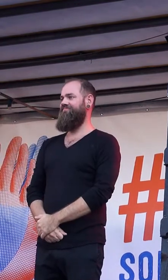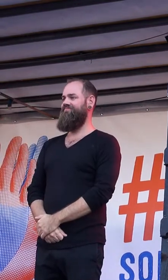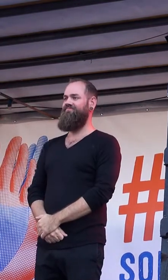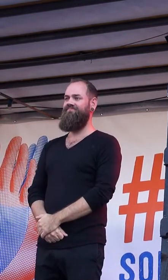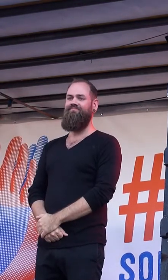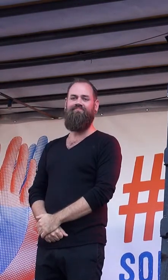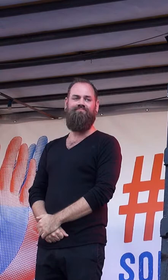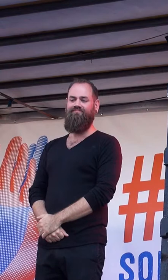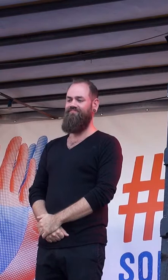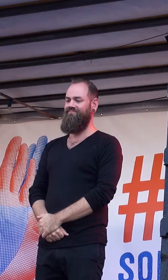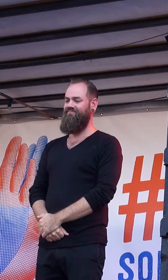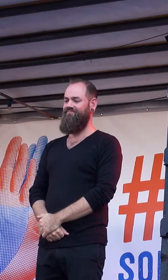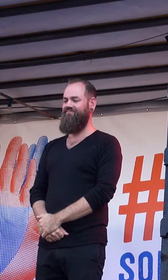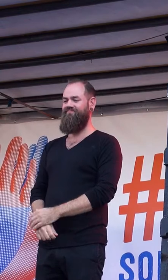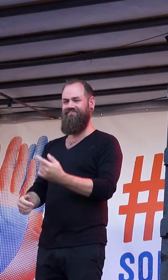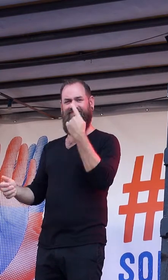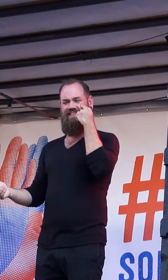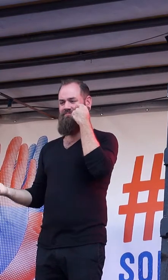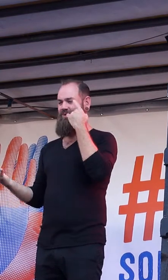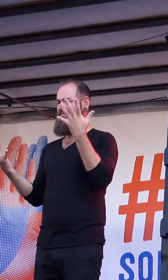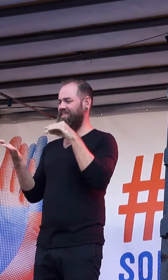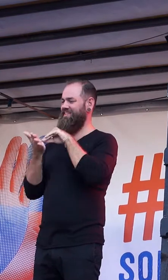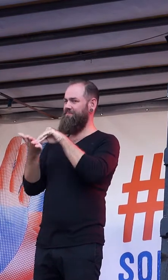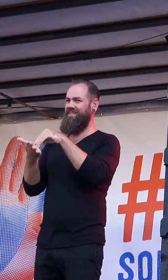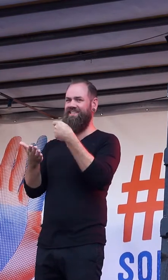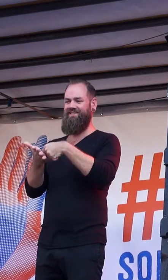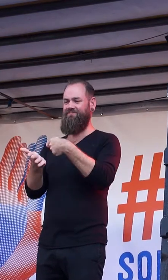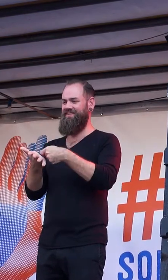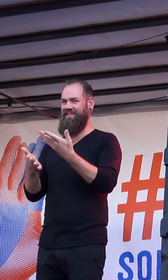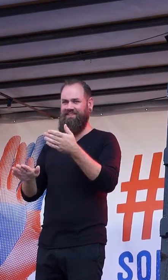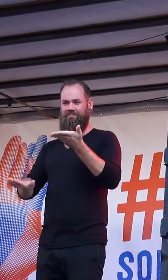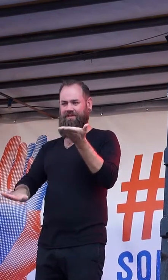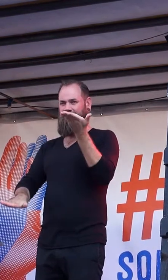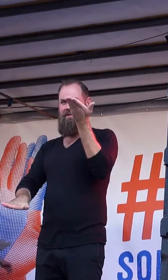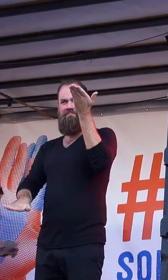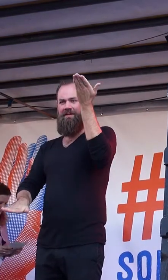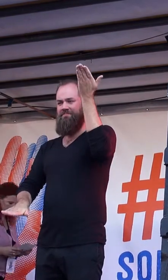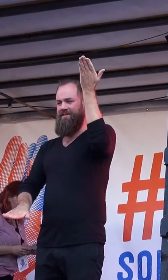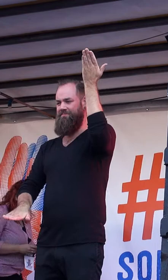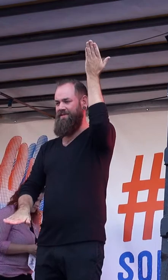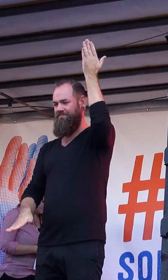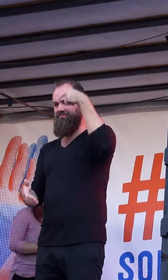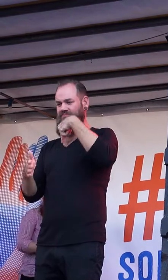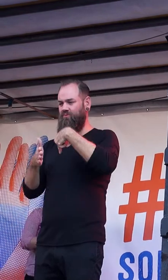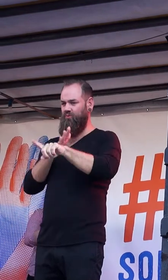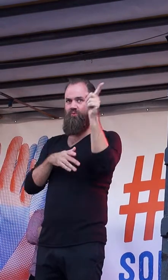Die derzeitige Mietpreistreiberei und Verdrängung auf dem Wohnungsmarkt ist eine Katastrophe.